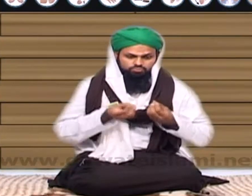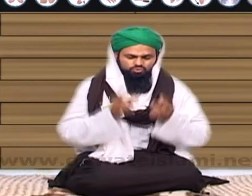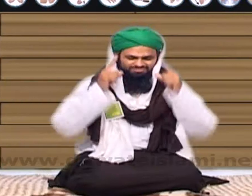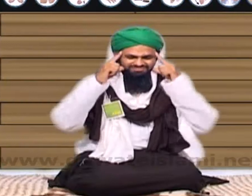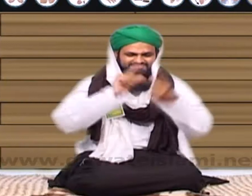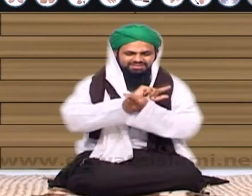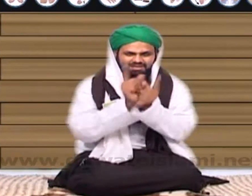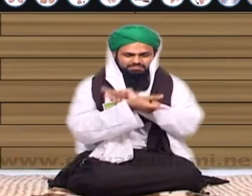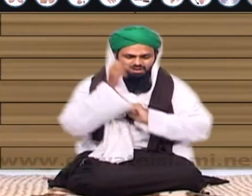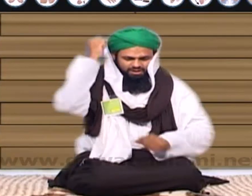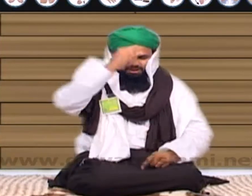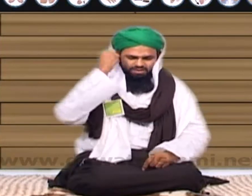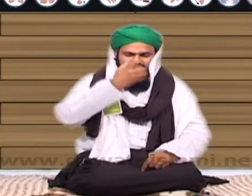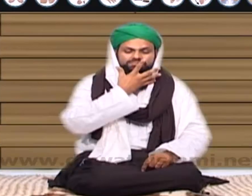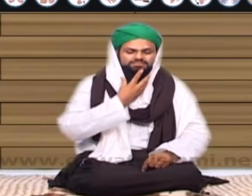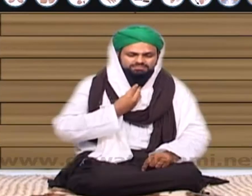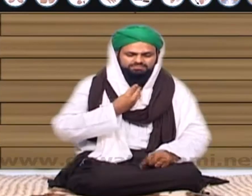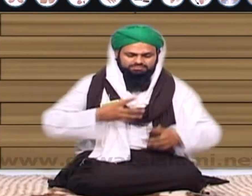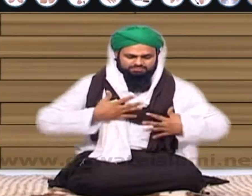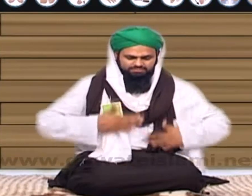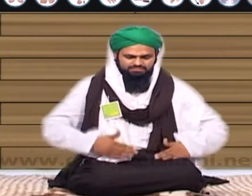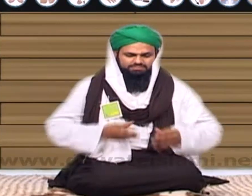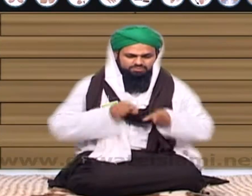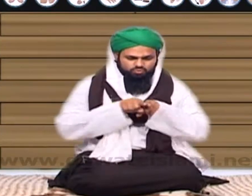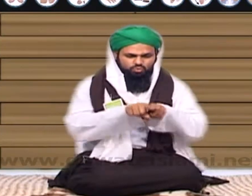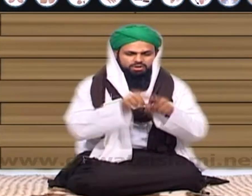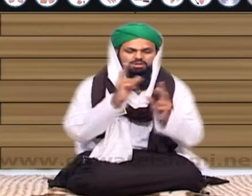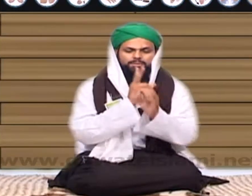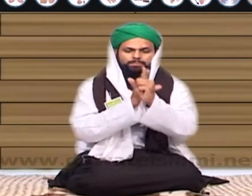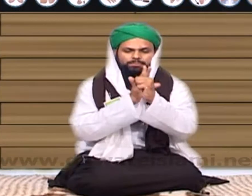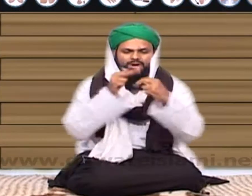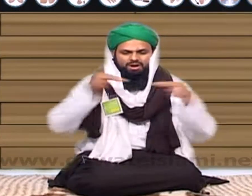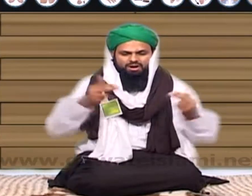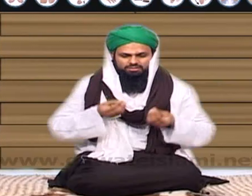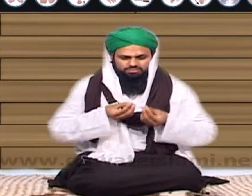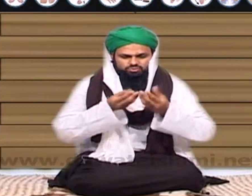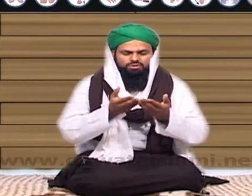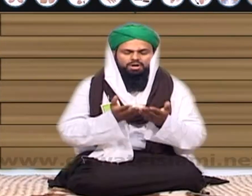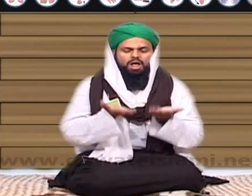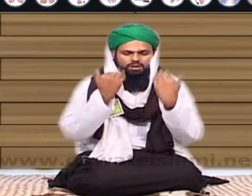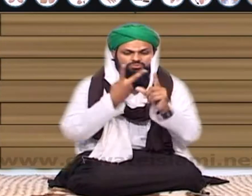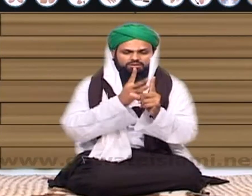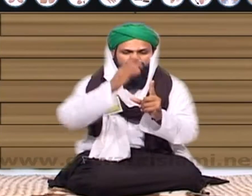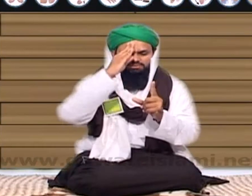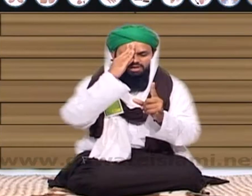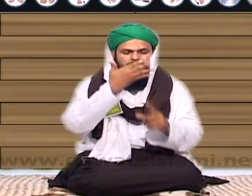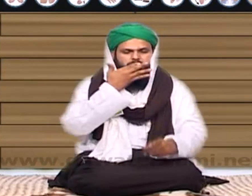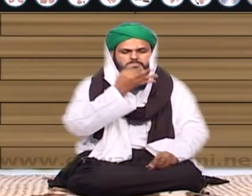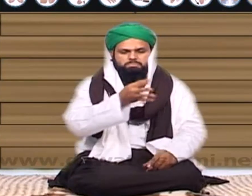سجائے، داڑھی چہرے پر سجائے، تبلیغ کرتے ہیں، سنتیں بیان کرتے ہیں۔ تو اللہ کا فضل یہ پاکیزہ ماحول ہے، آپ سے ڈھکا چھپا نہیں۔ تو